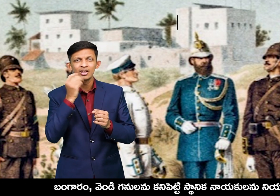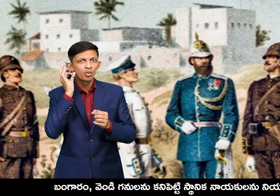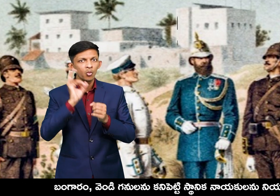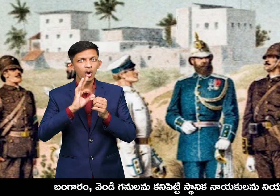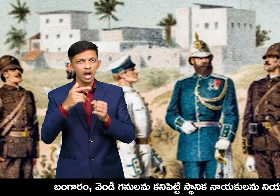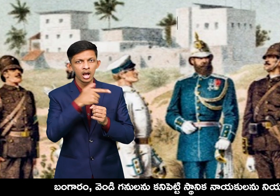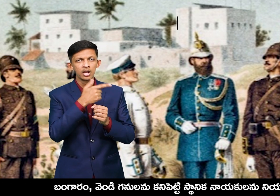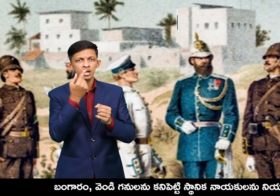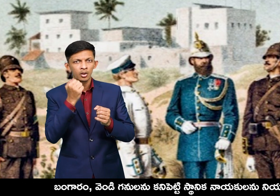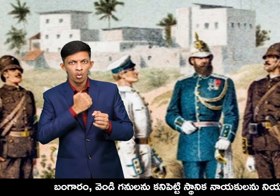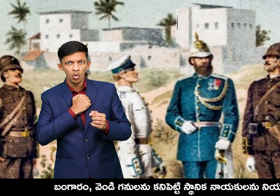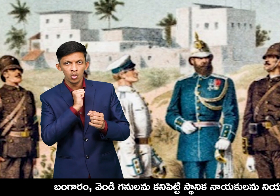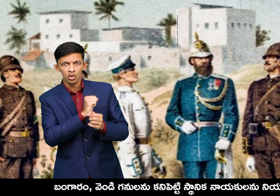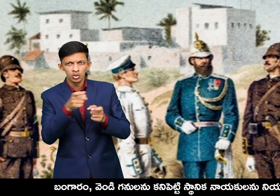నాయకులను నియంత్రించాలని కోరారు.